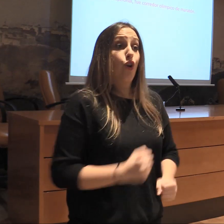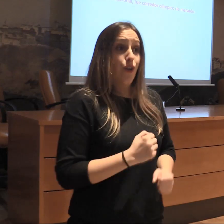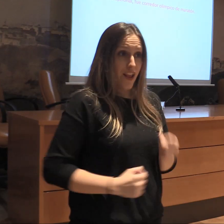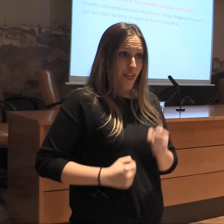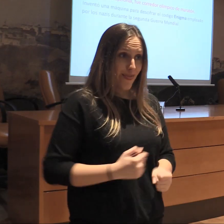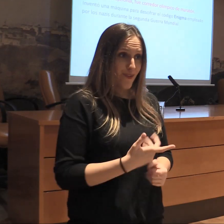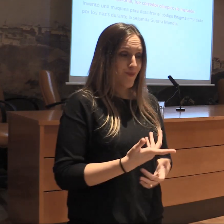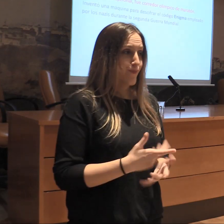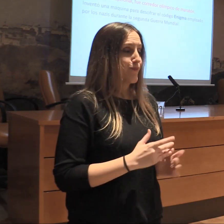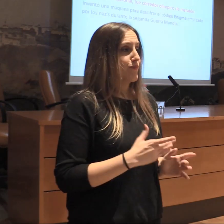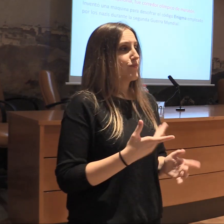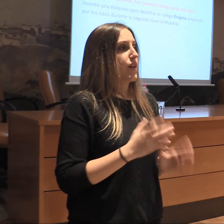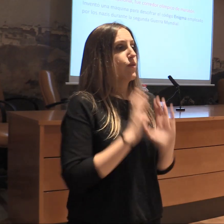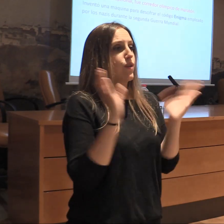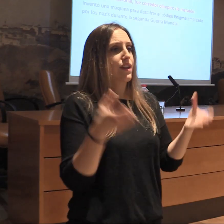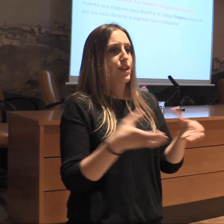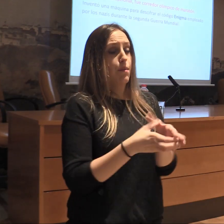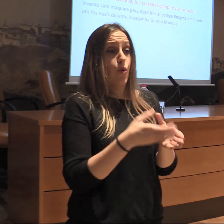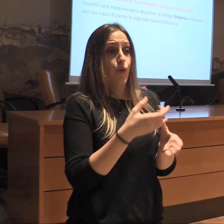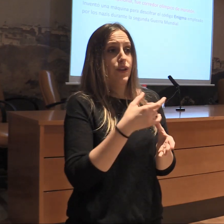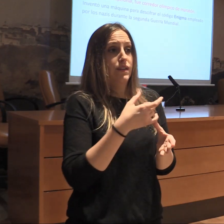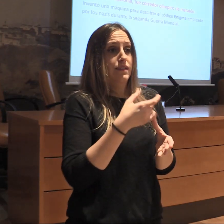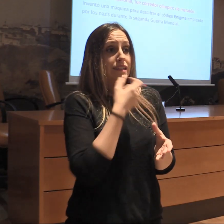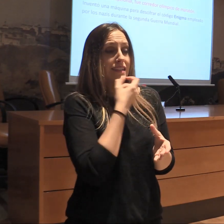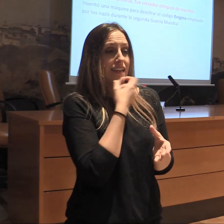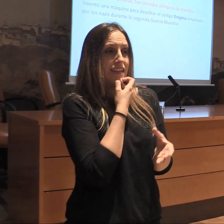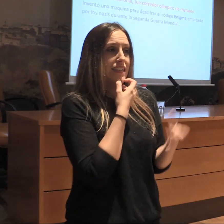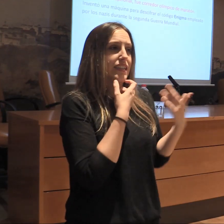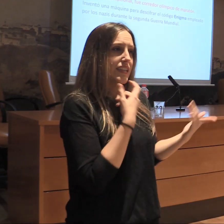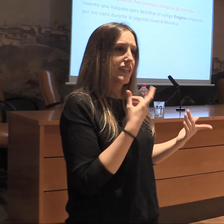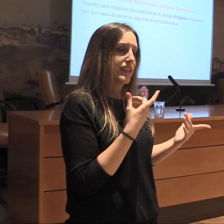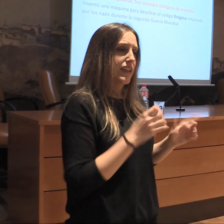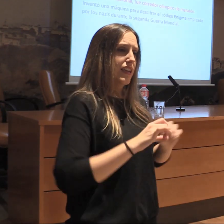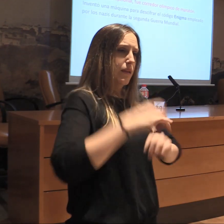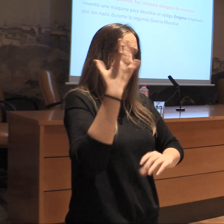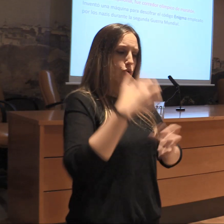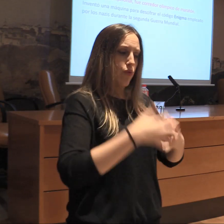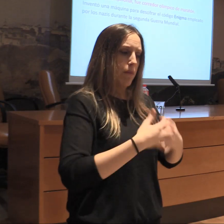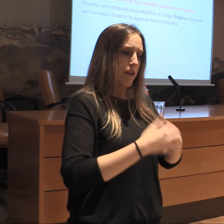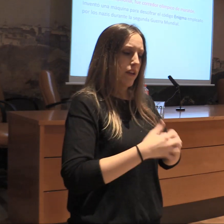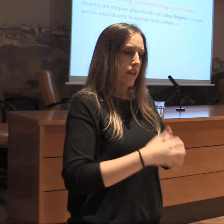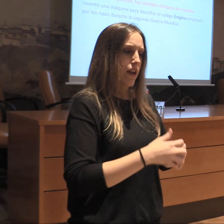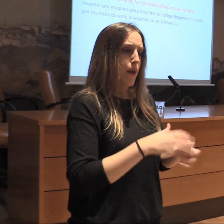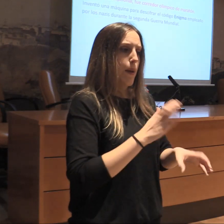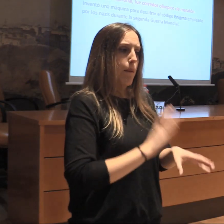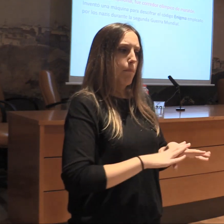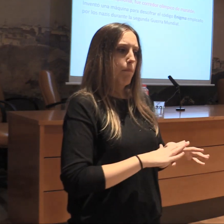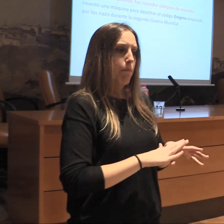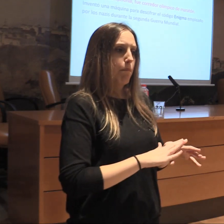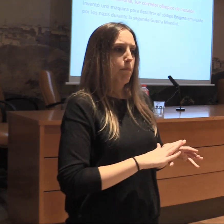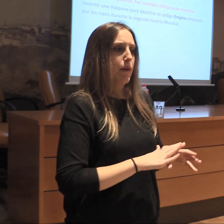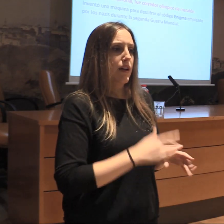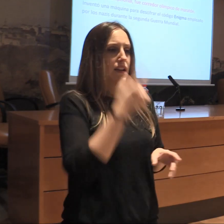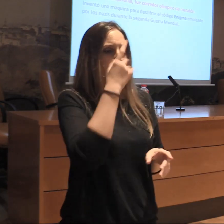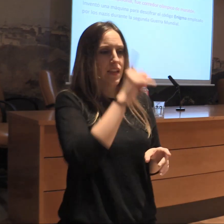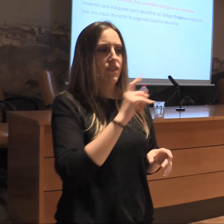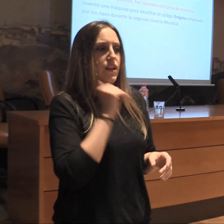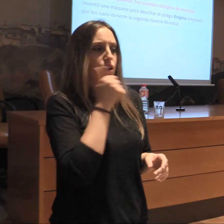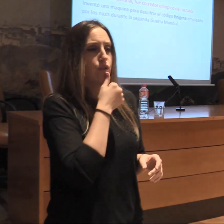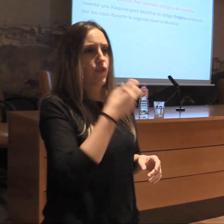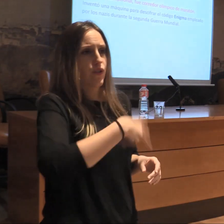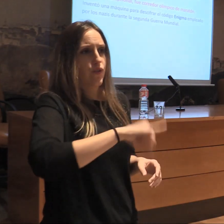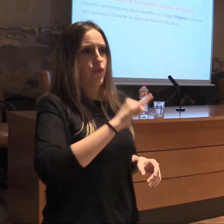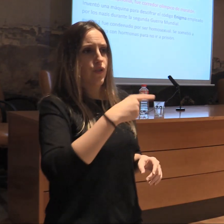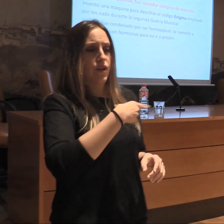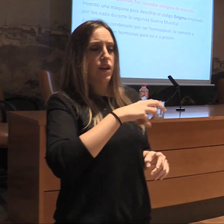olímpico inglés. Inventó una máquina para descifrar el código Enigma empleado por los alemanes durante la Segunda